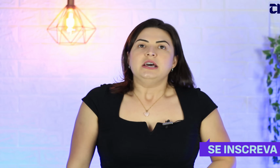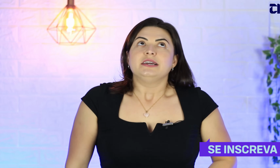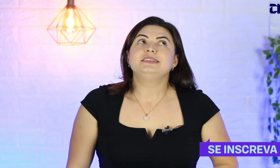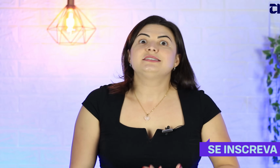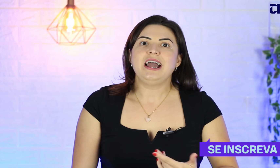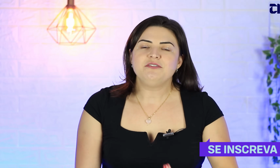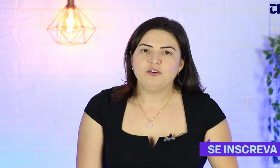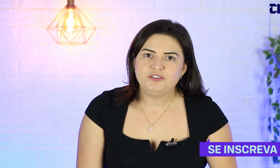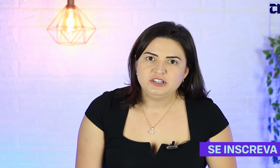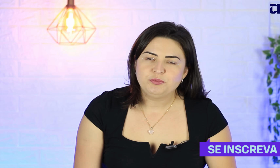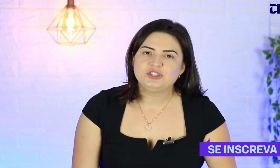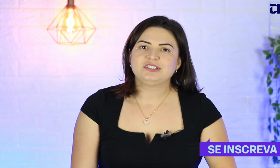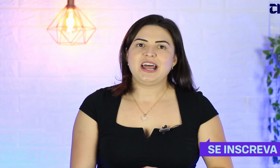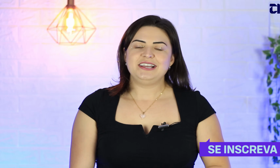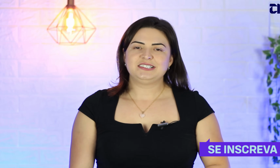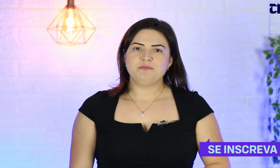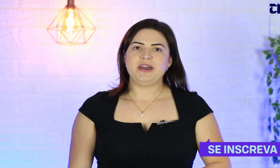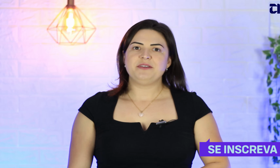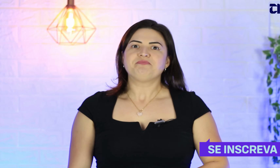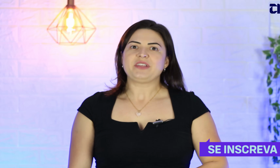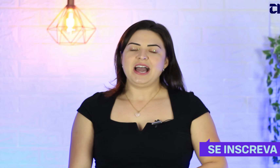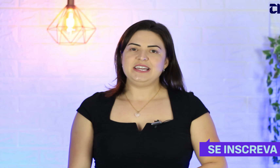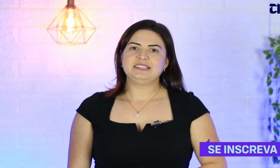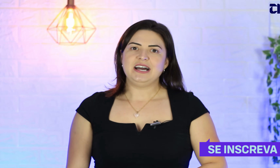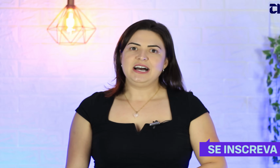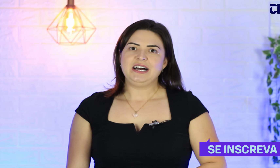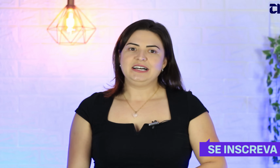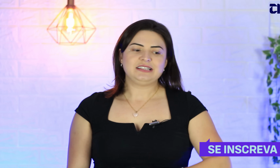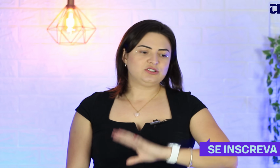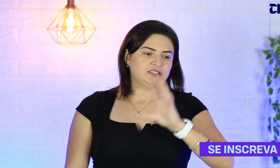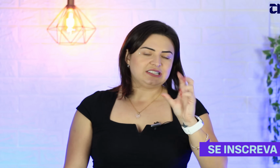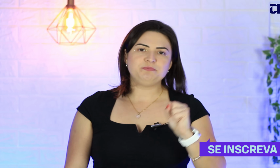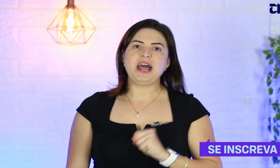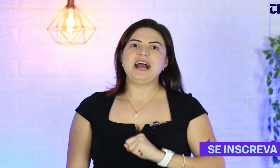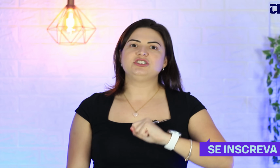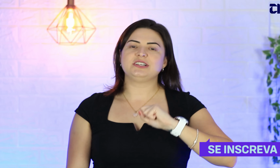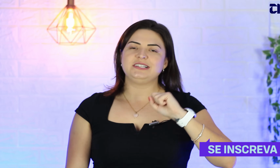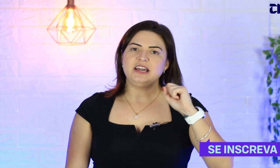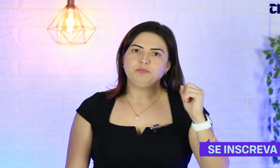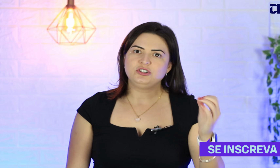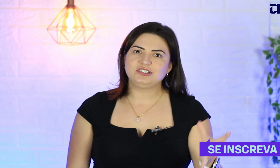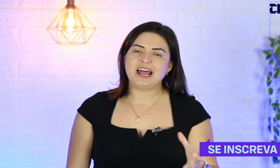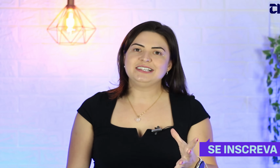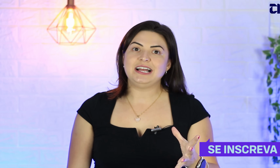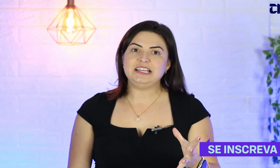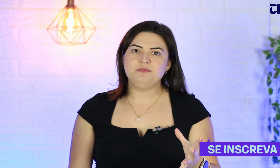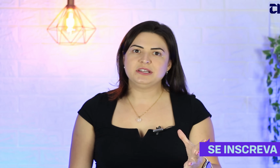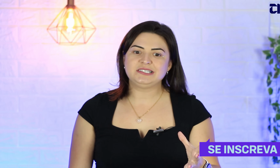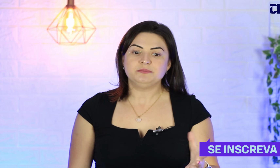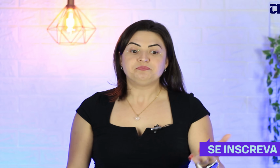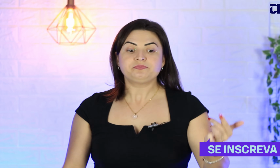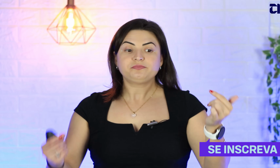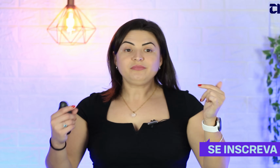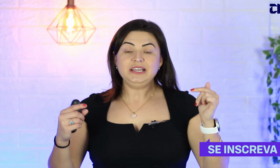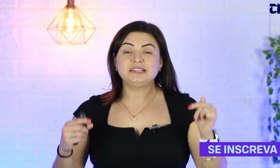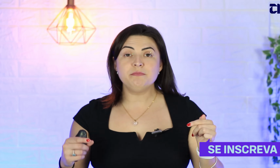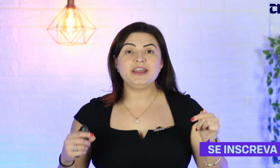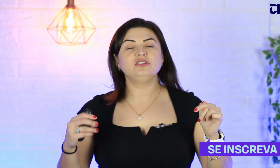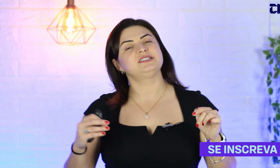Que está envolvido por detrás também aí das nossas práticas, né? Por detrás da Libras. E também nós